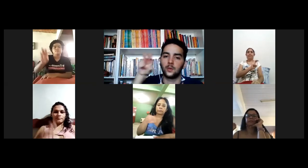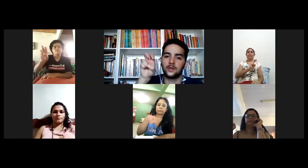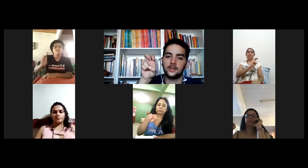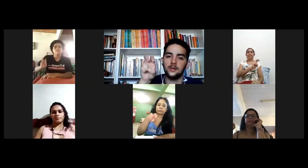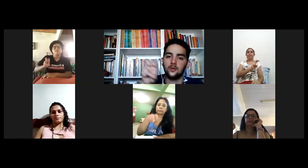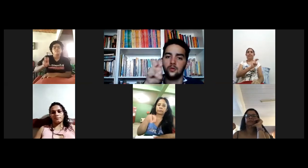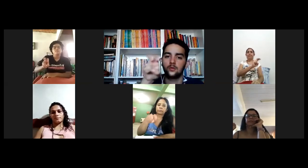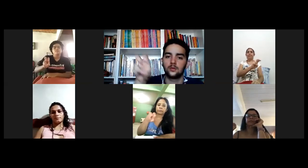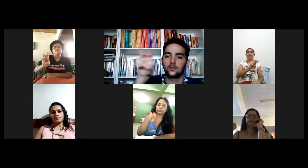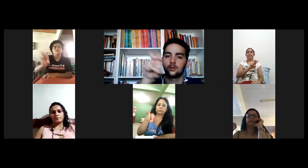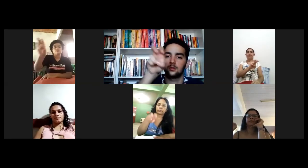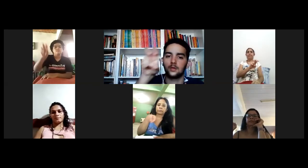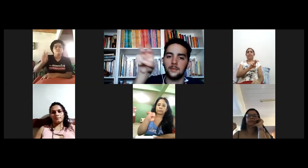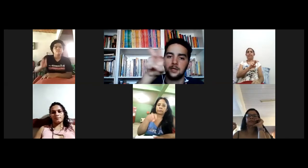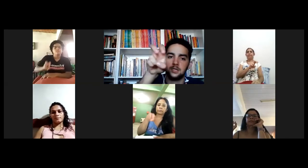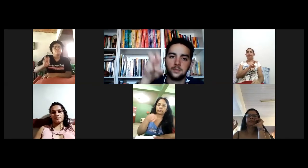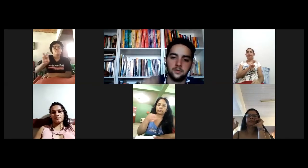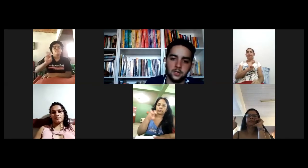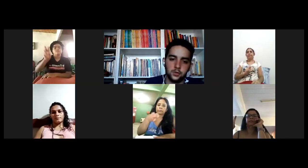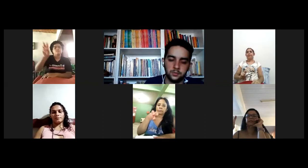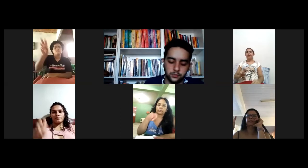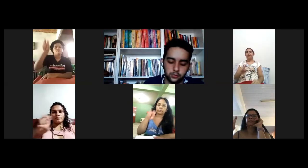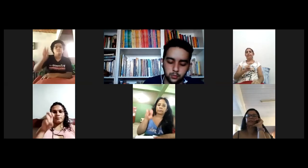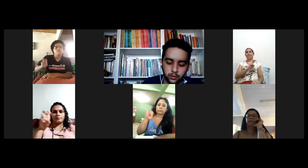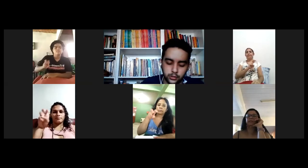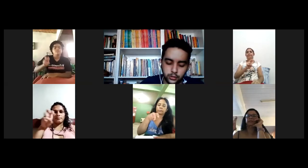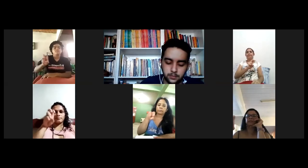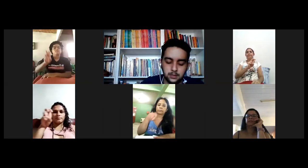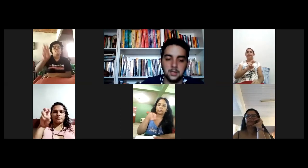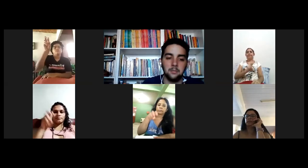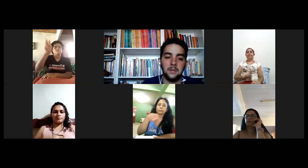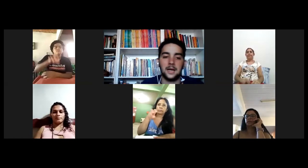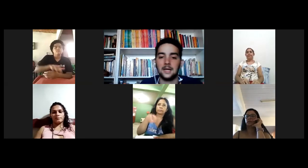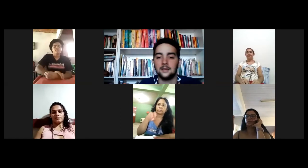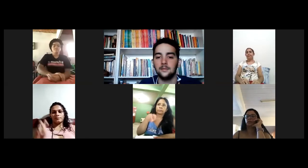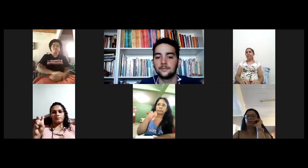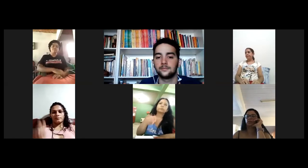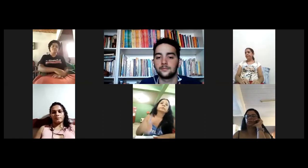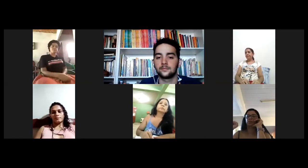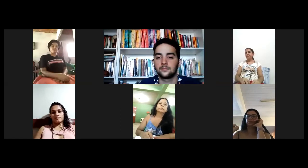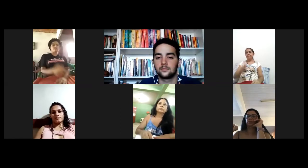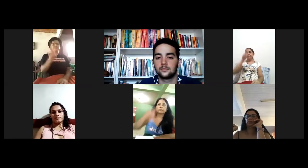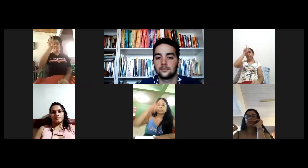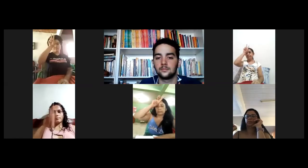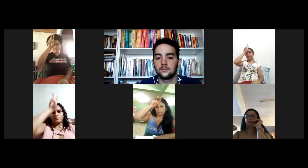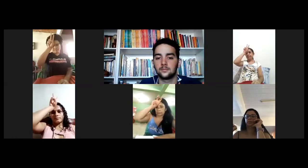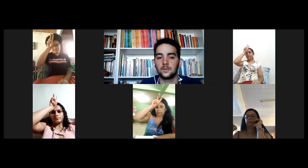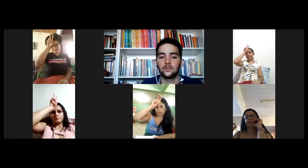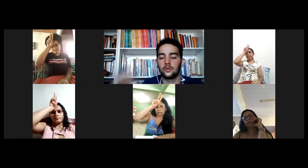configuração de mão em 5 e mexe assim para frente como se fosse o bote. Barata,